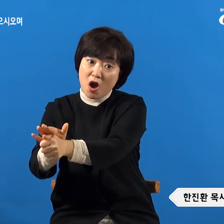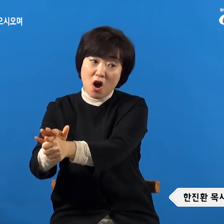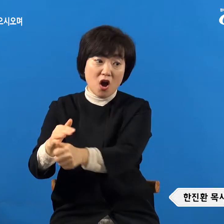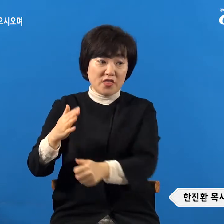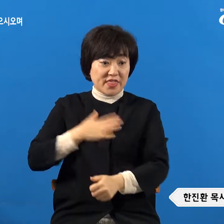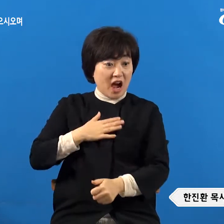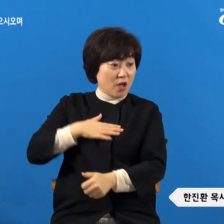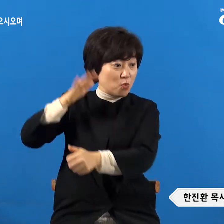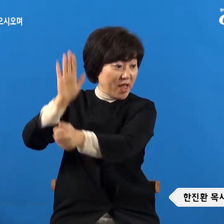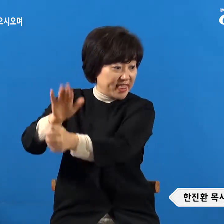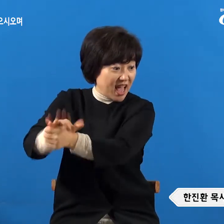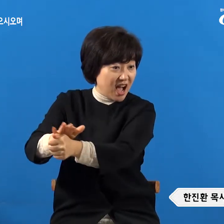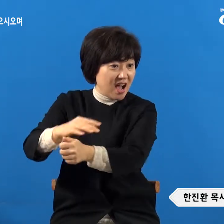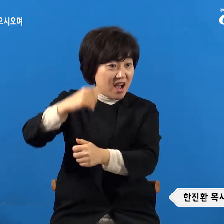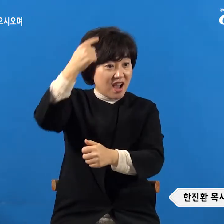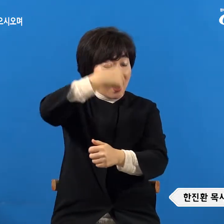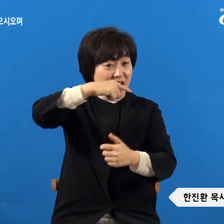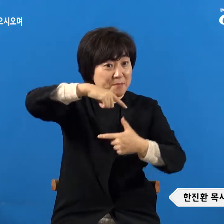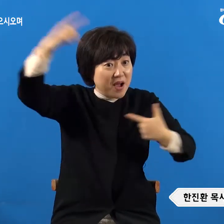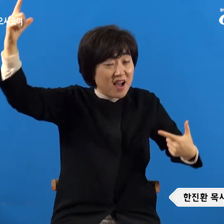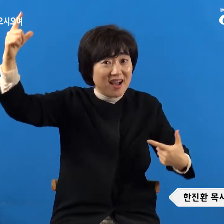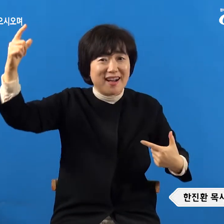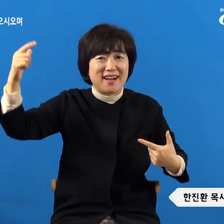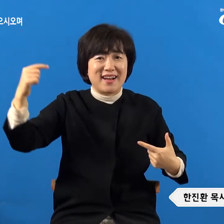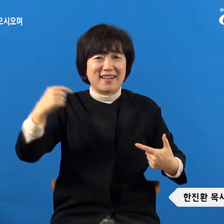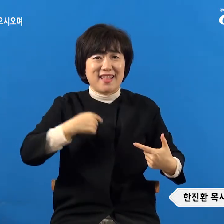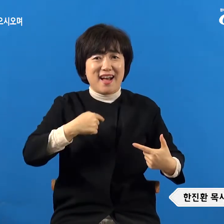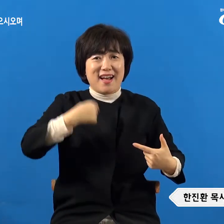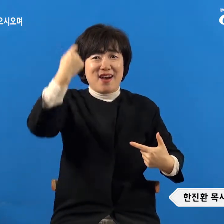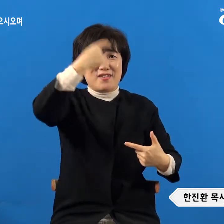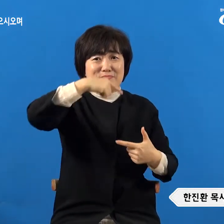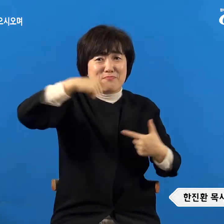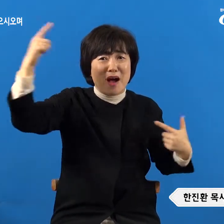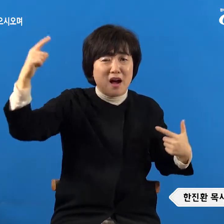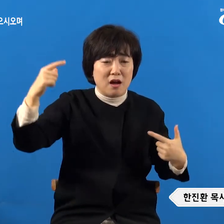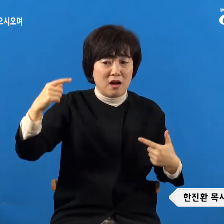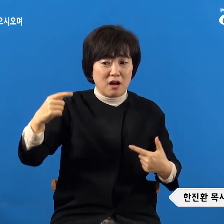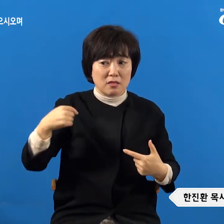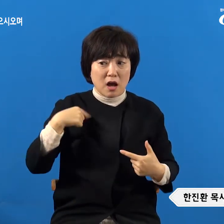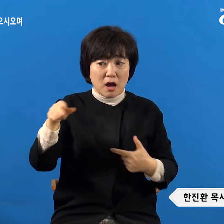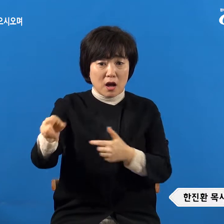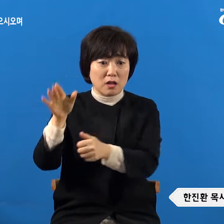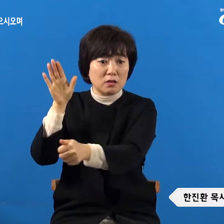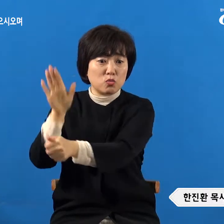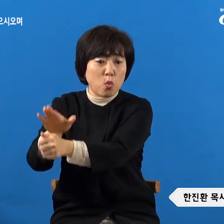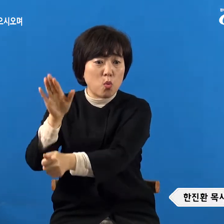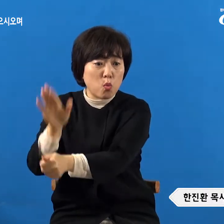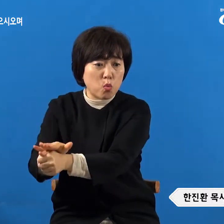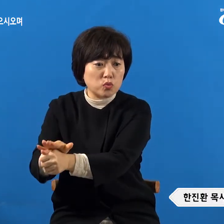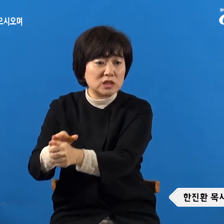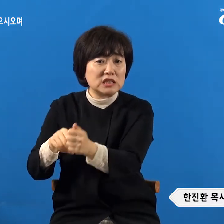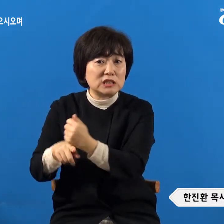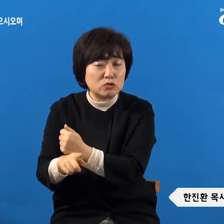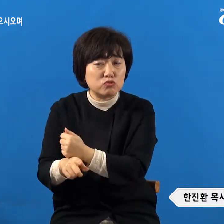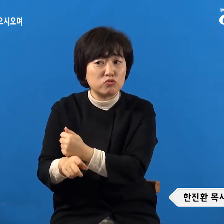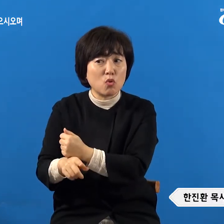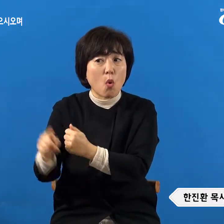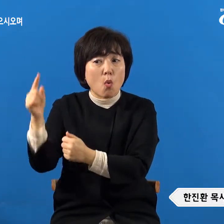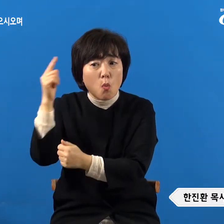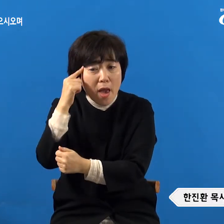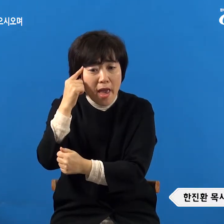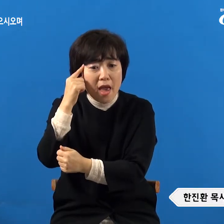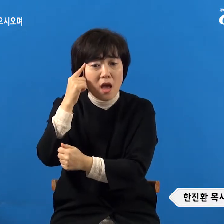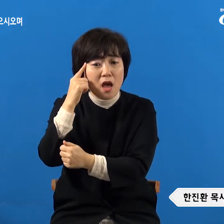차인표가 도왔다, 그것만 부각시킨다는 것입니다. 왜 도왔는지, 누구를 도왔는지,